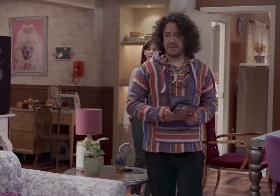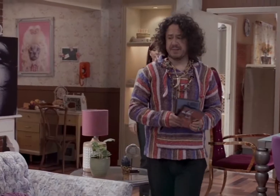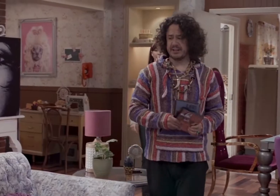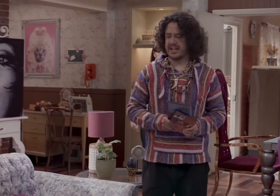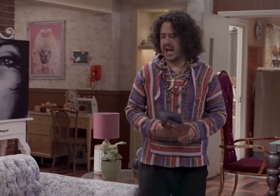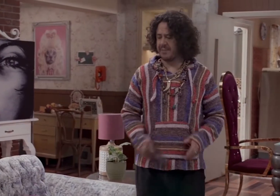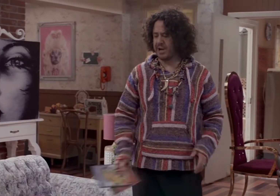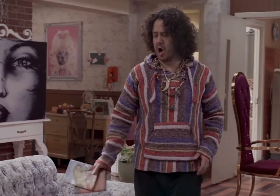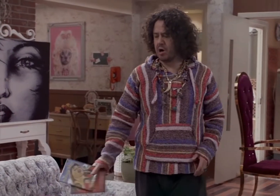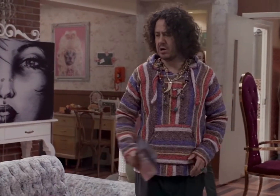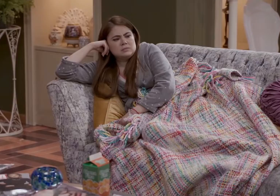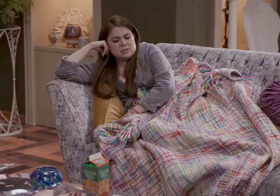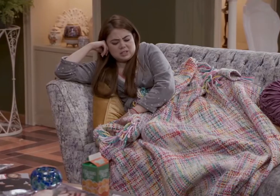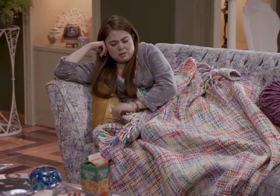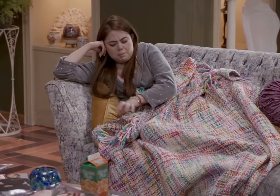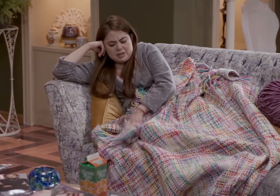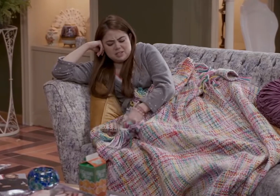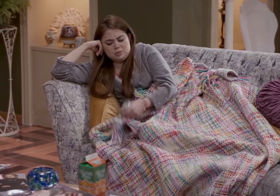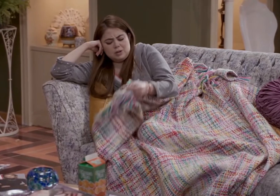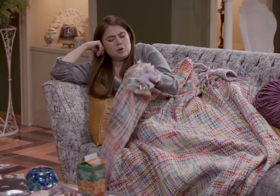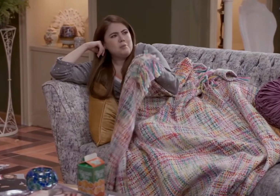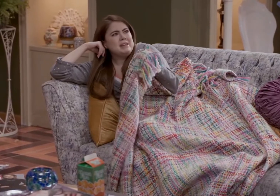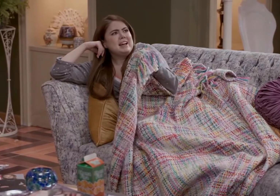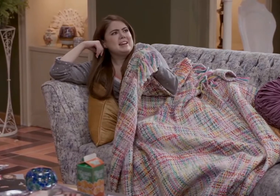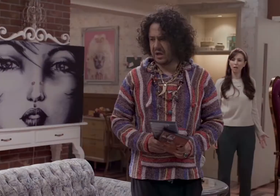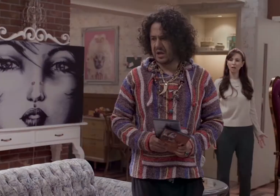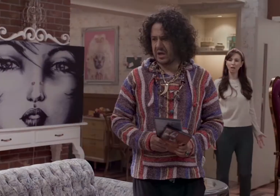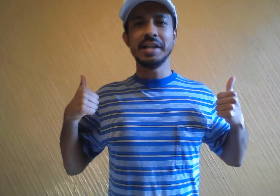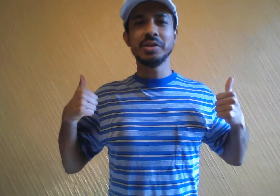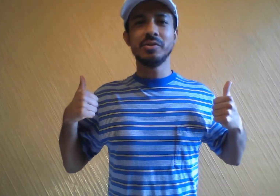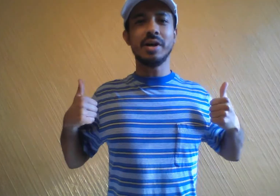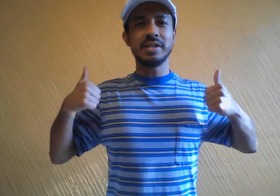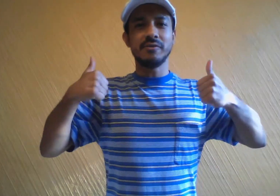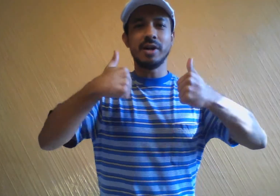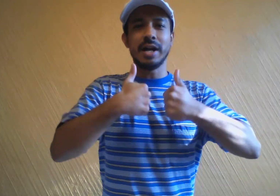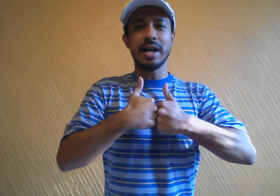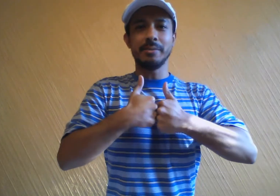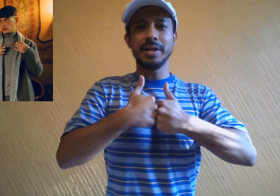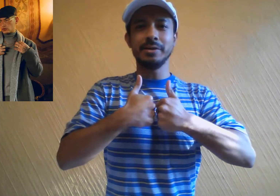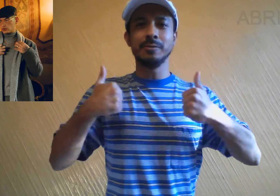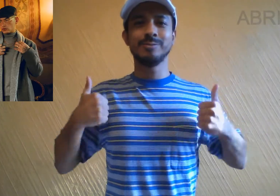Martina, abrigo. ¿Qué te pasa? Es una cobija, naco. De adentro hacia afuera, abrigo.